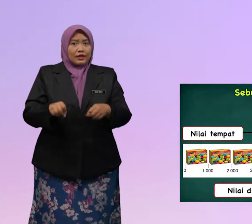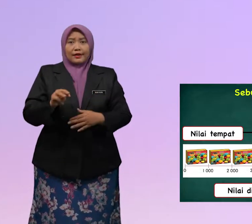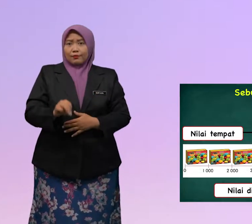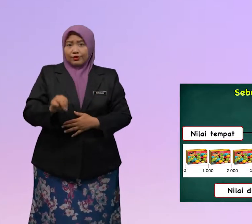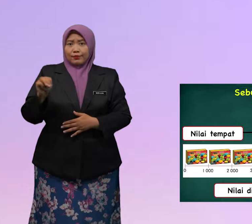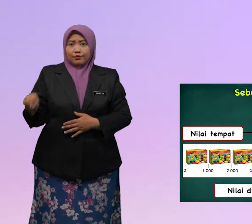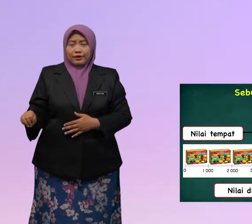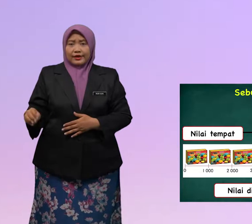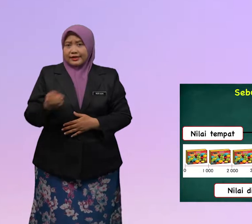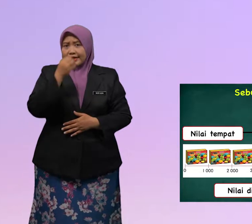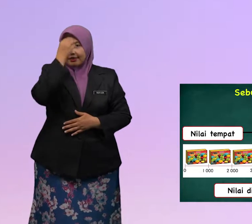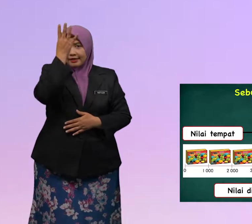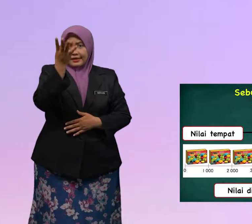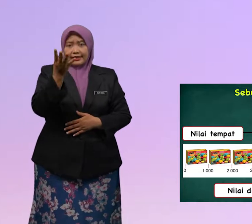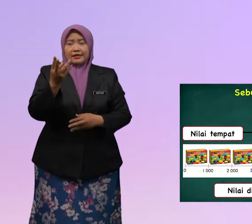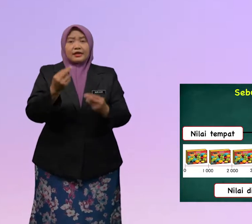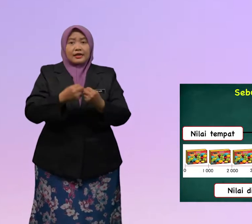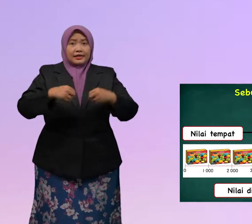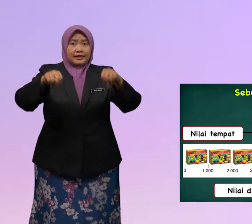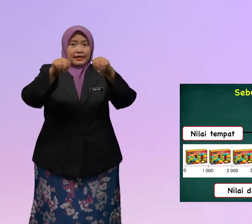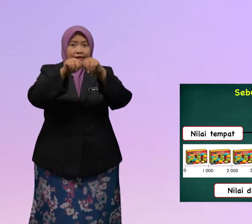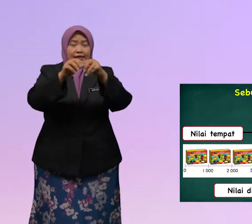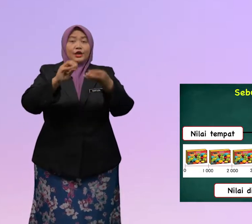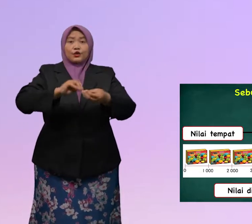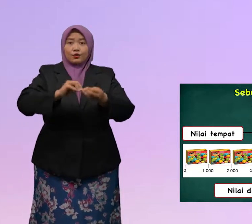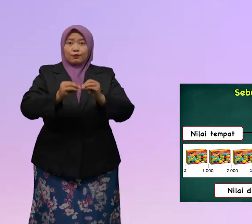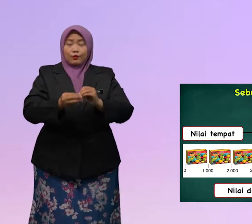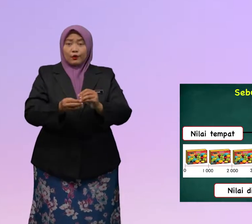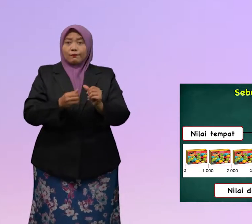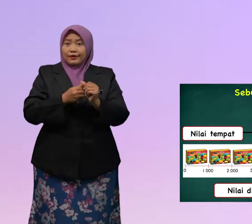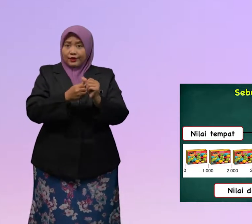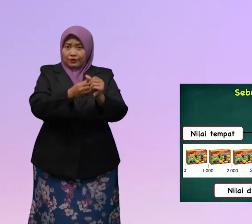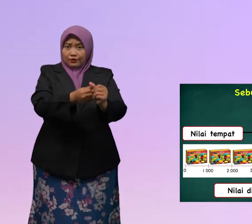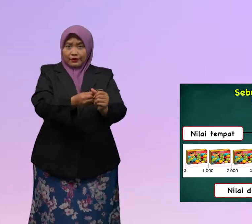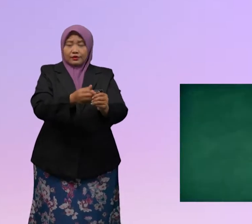Boleh murid-murid nyatakan nilai nombor berikut?